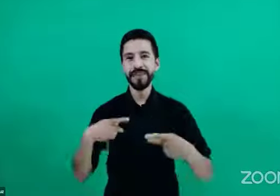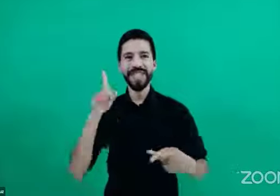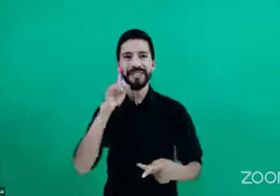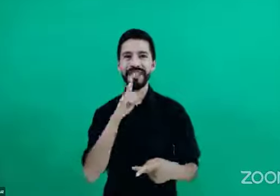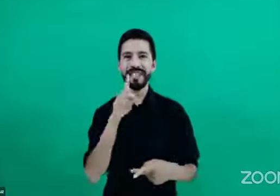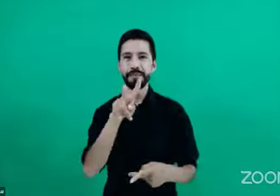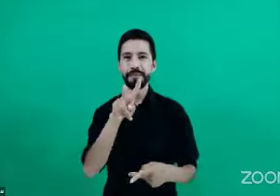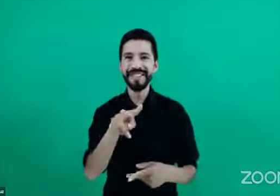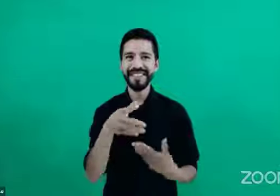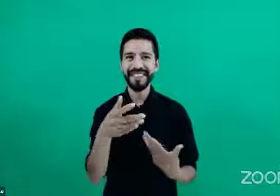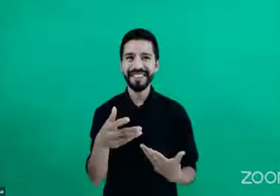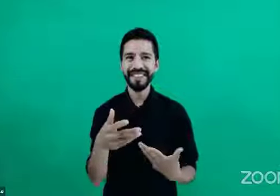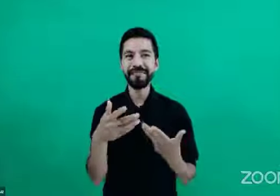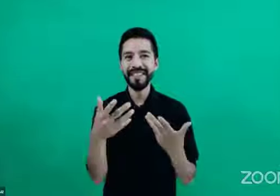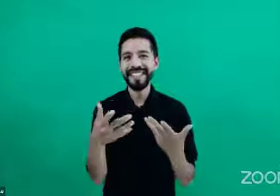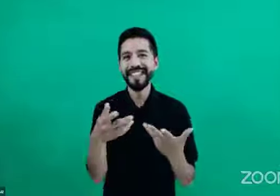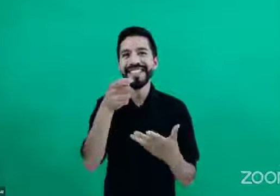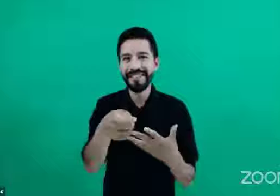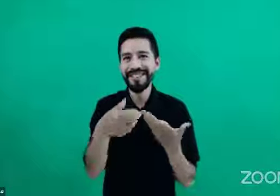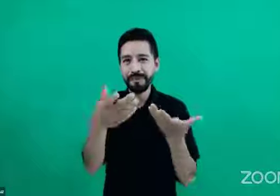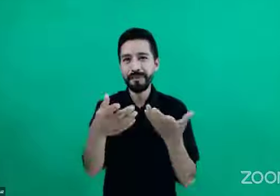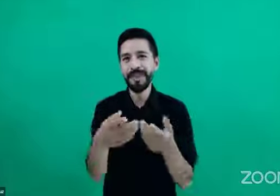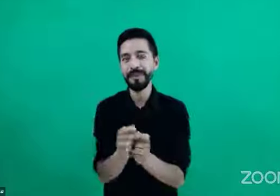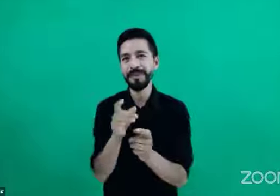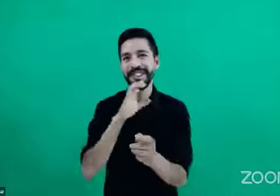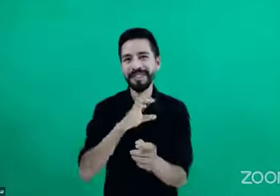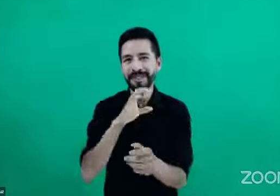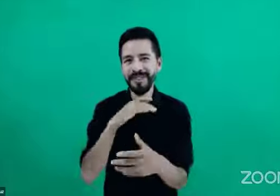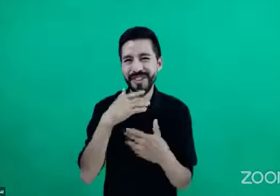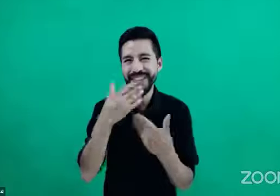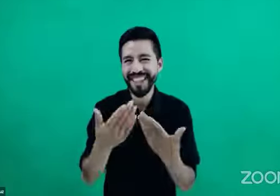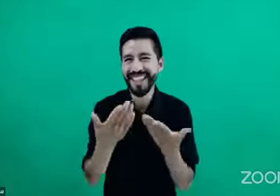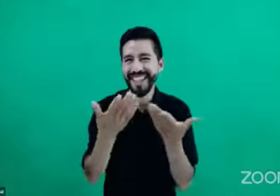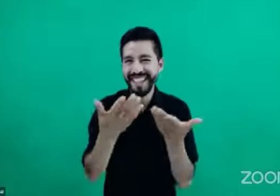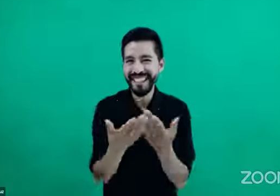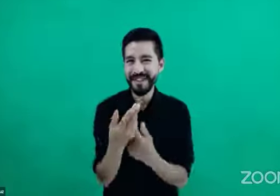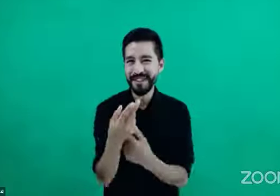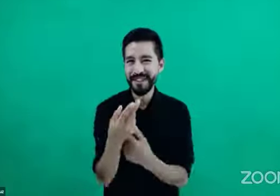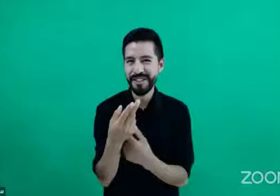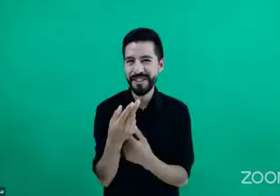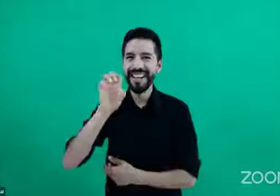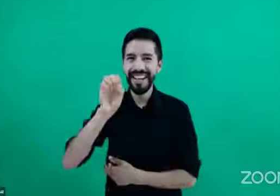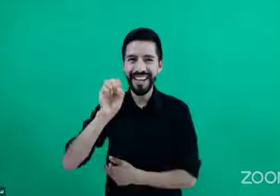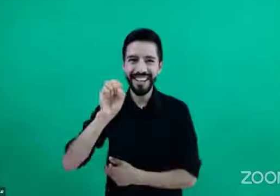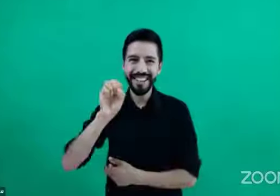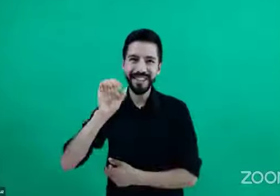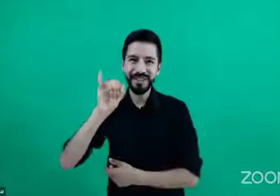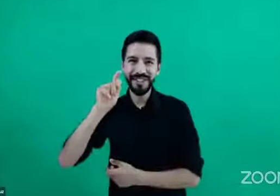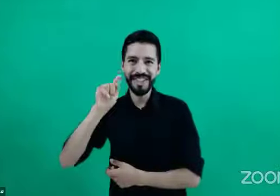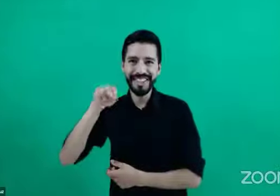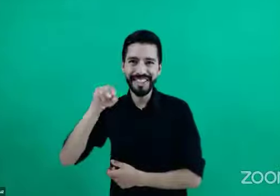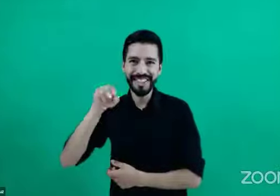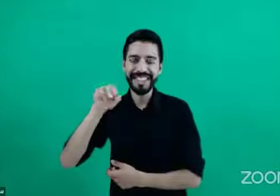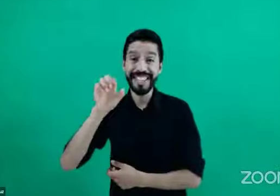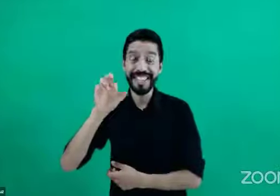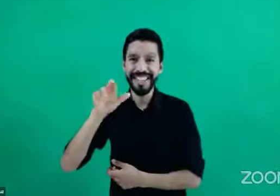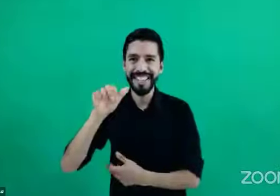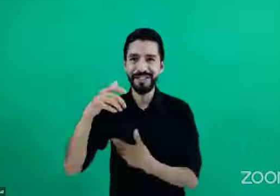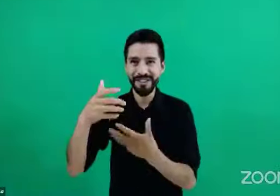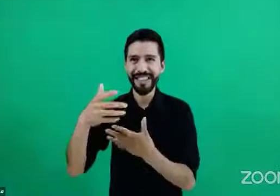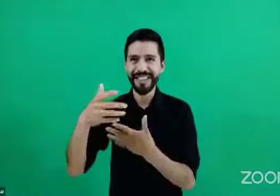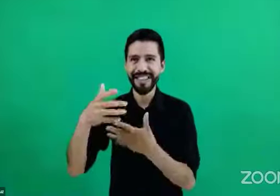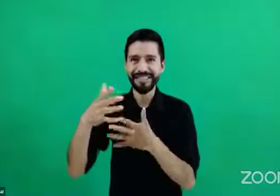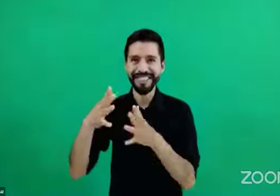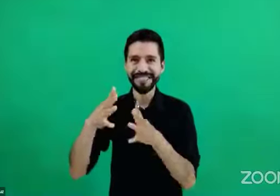las personas sordas pues también quieren saber, ¿no? Por ejemplo, tener curiosidad, ¿qué es esto de la